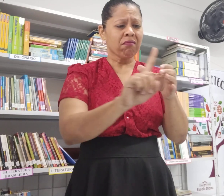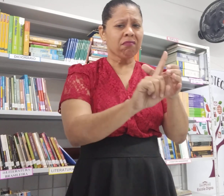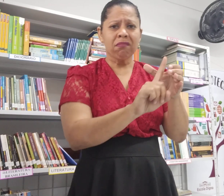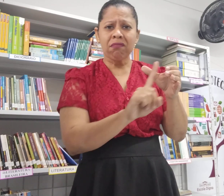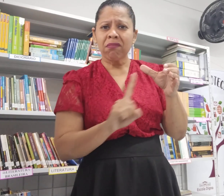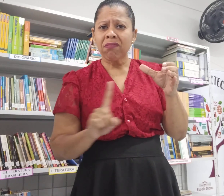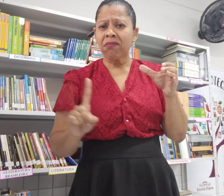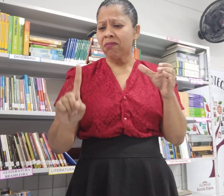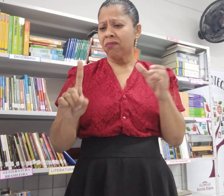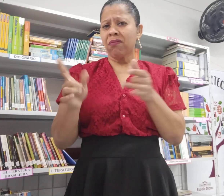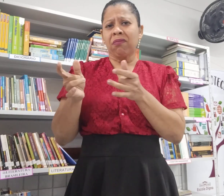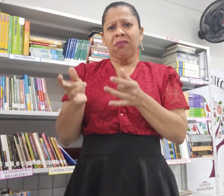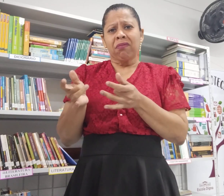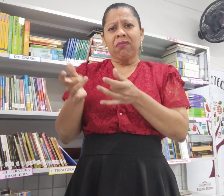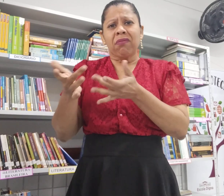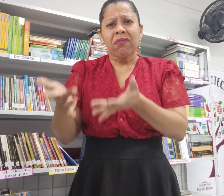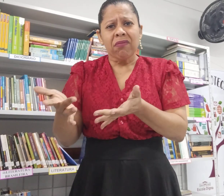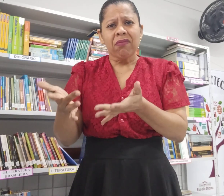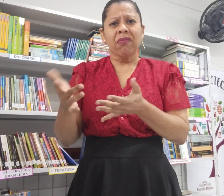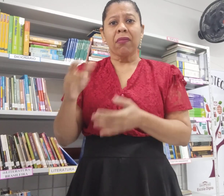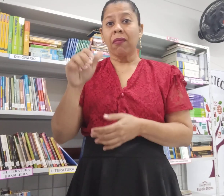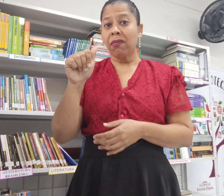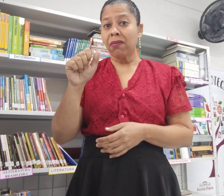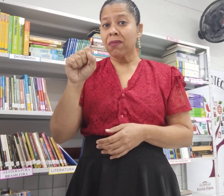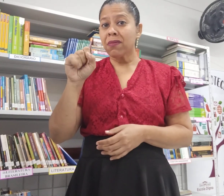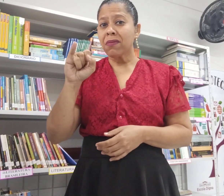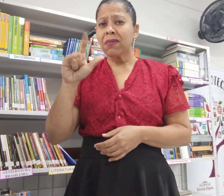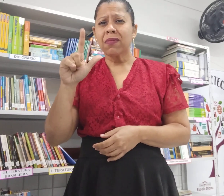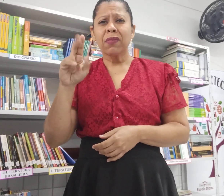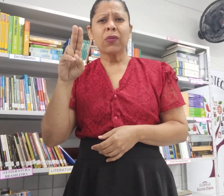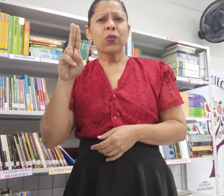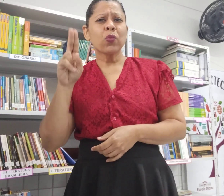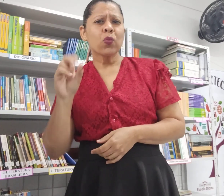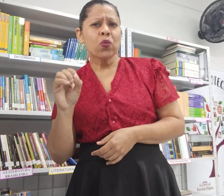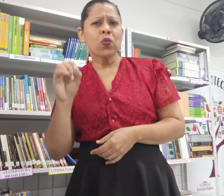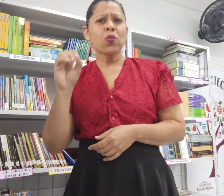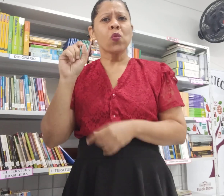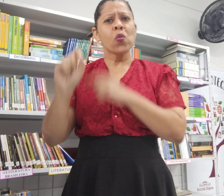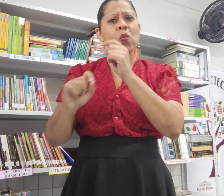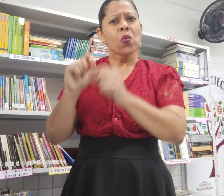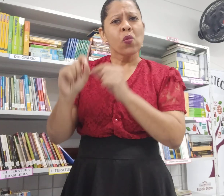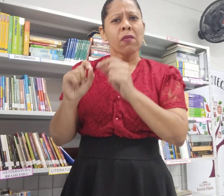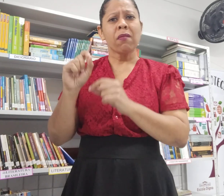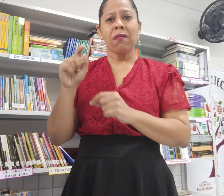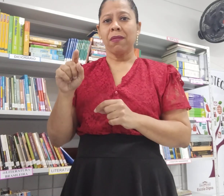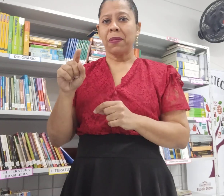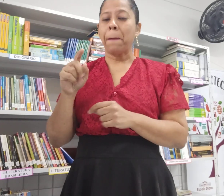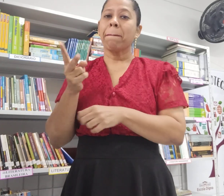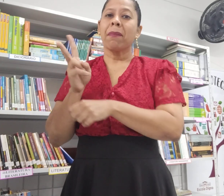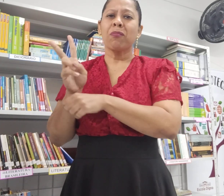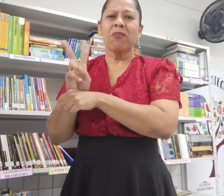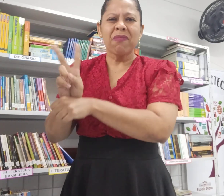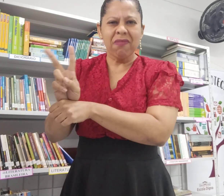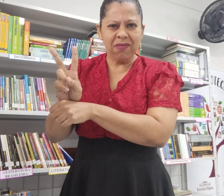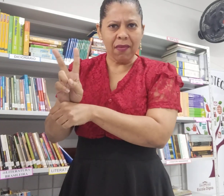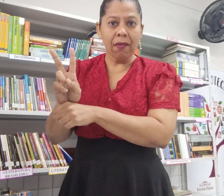que pudessem ser protegidos. Segundo a professora Gladys